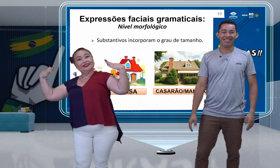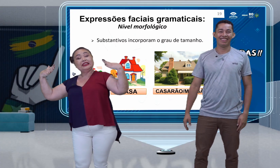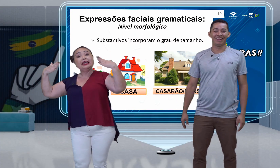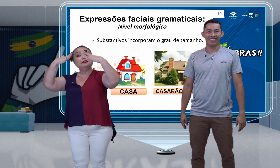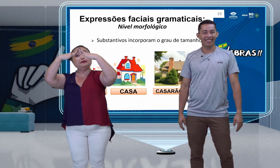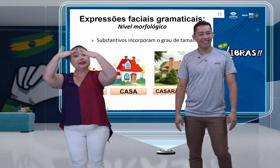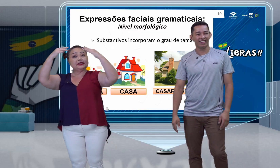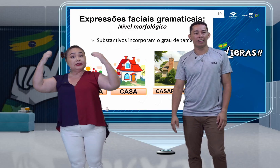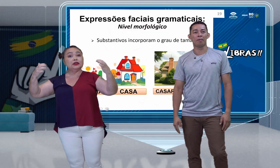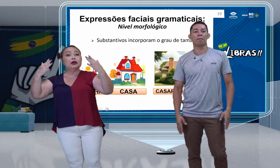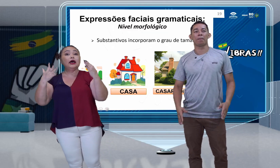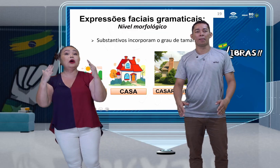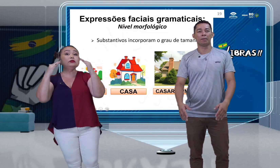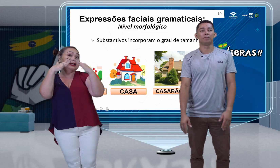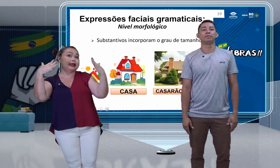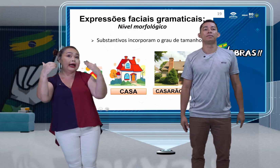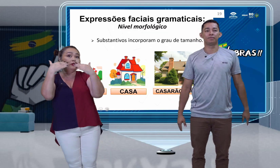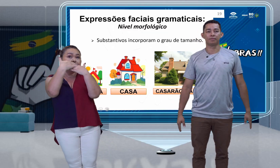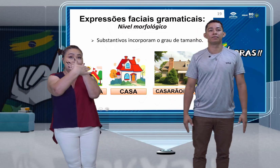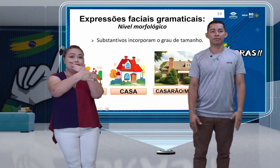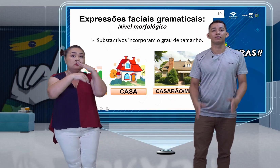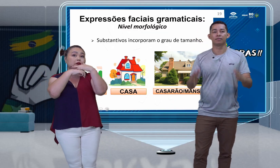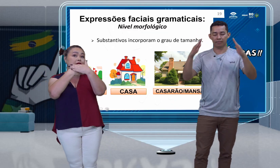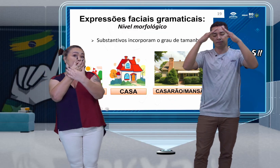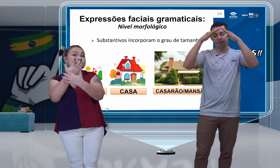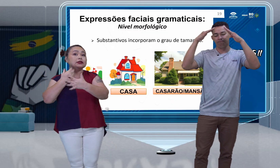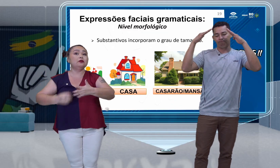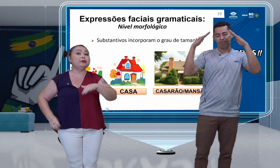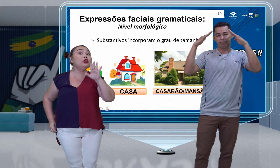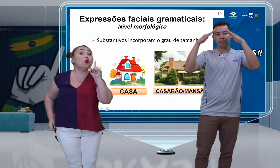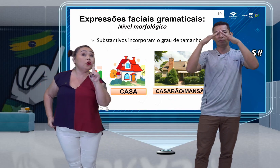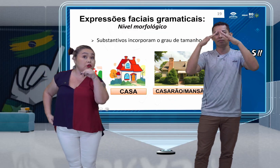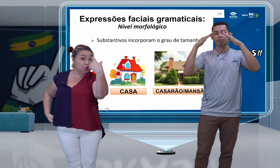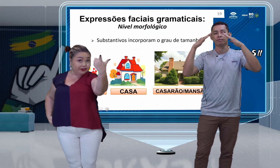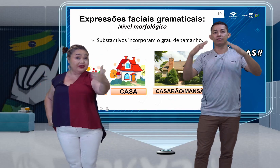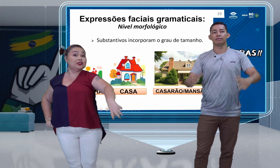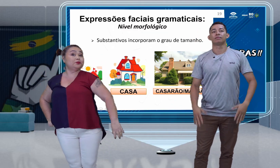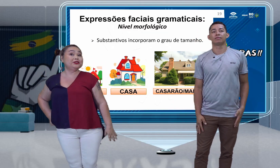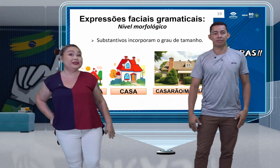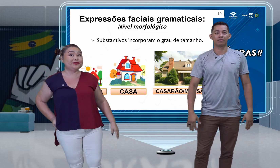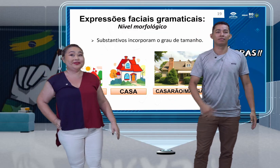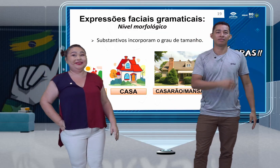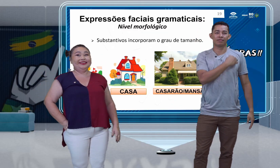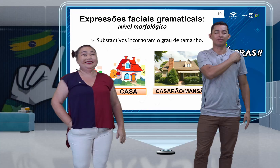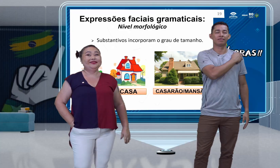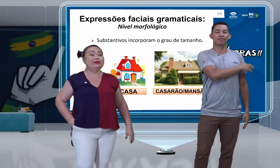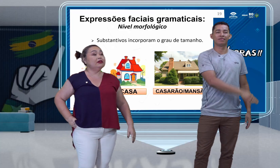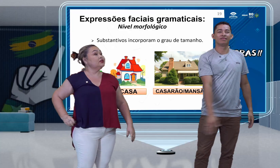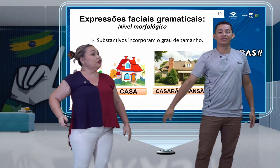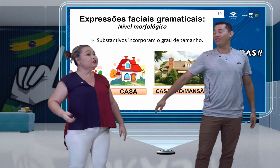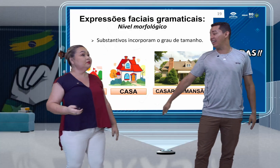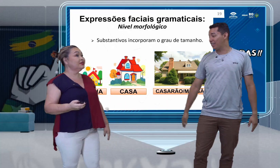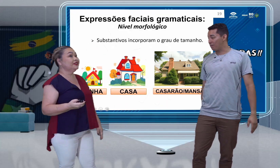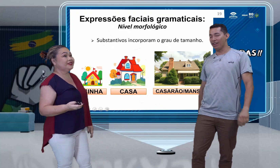Dá ênfase ao telhado, né? Que isso é uma configuração bem icônica. A gente vai falar sobre isso. Uma aula só sobre Vai ter uma